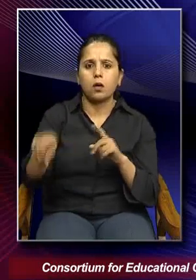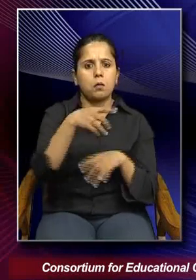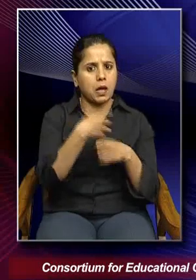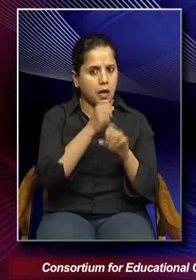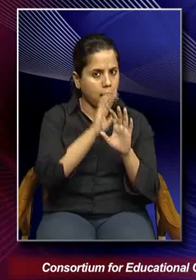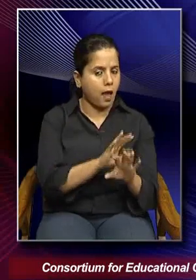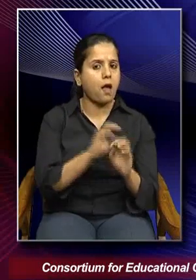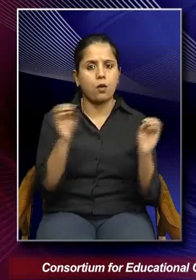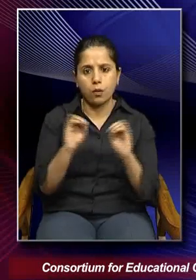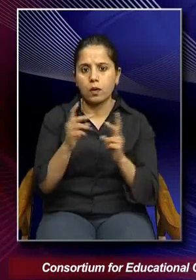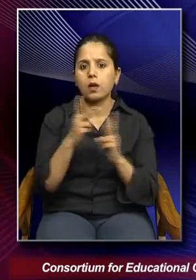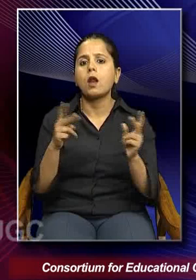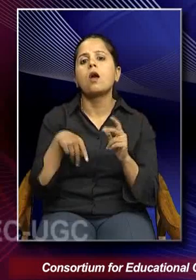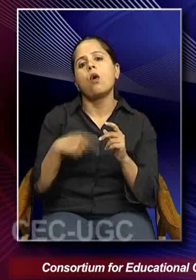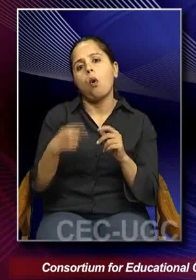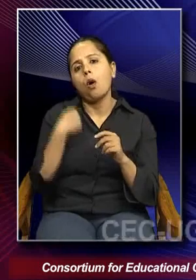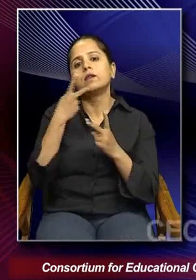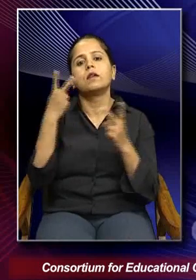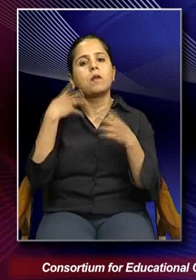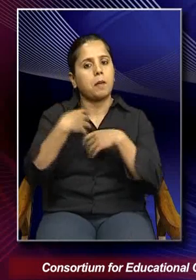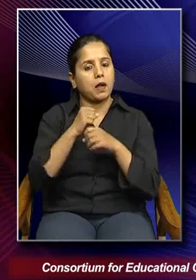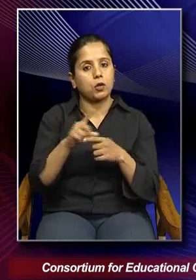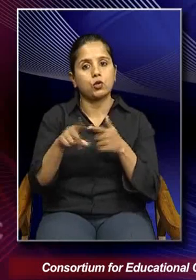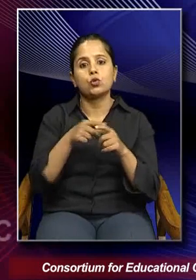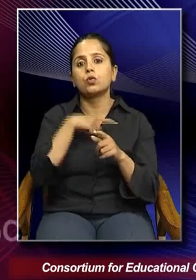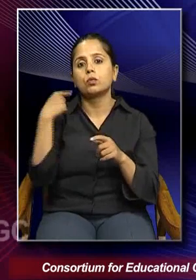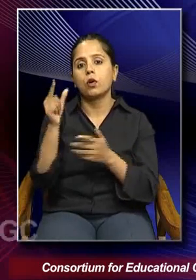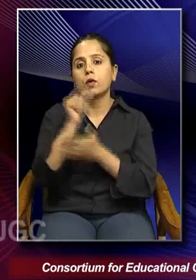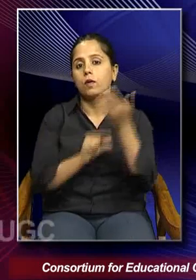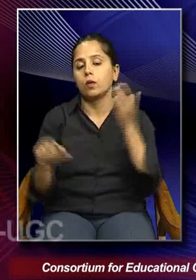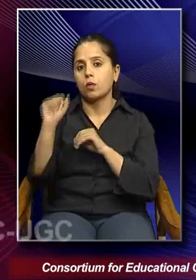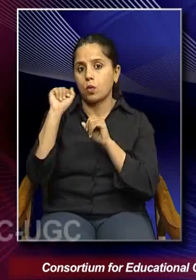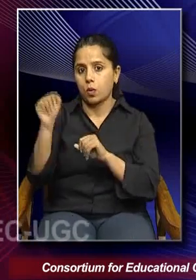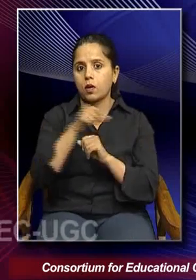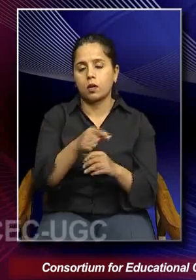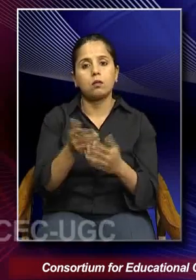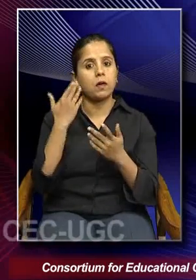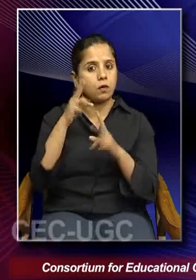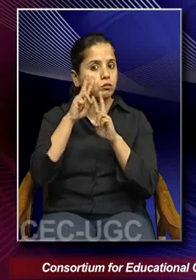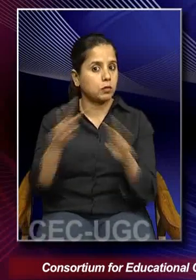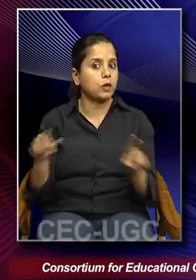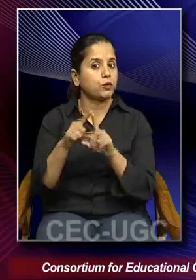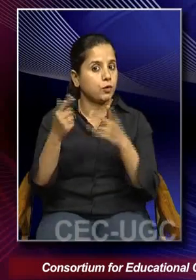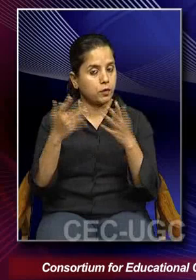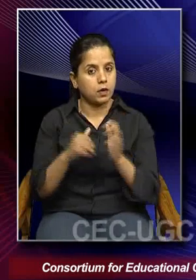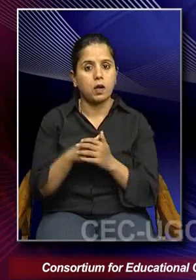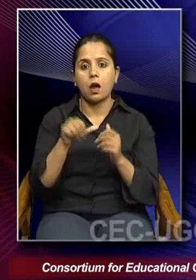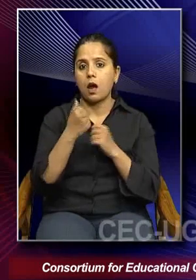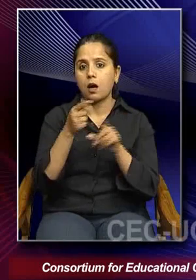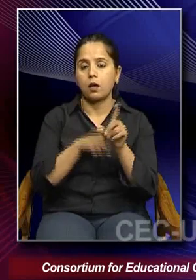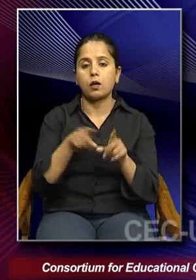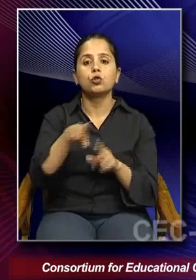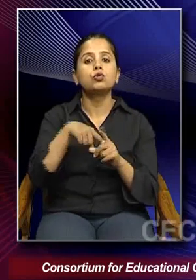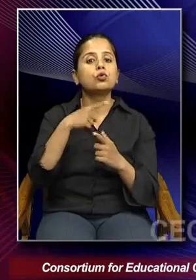या मौलिक थे जोधपुर विश्वविद्यालय में उन्होंने अध्यापन भी किया अज्ञेय जोधपुर